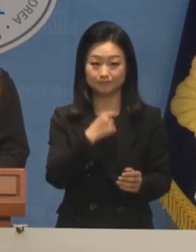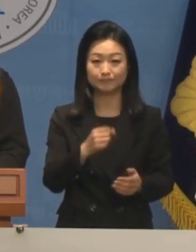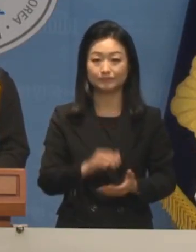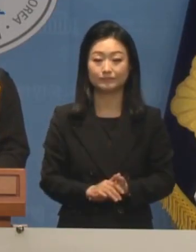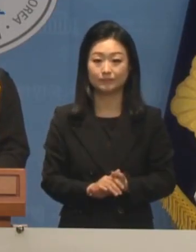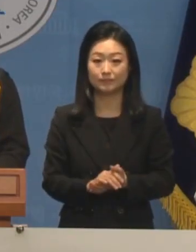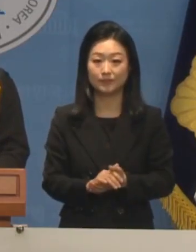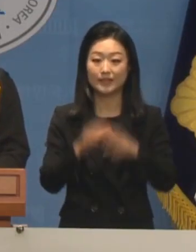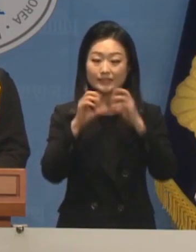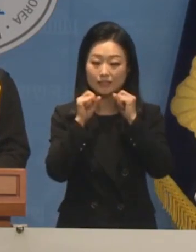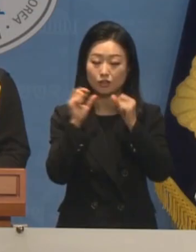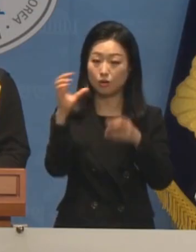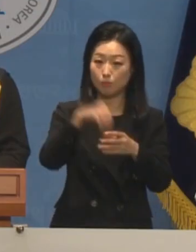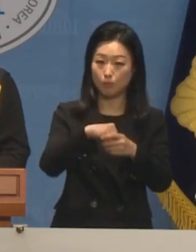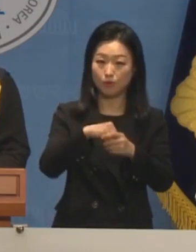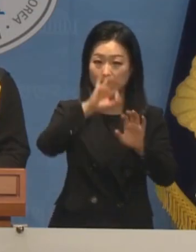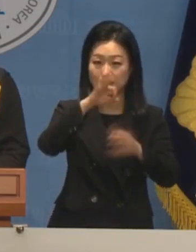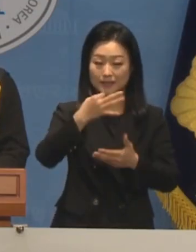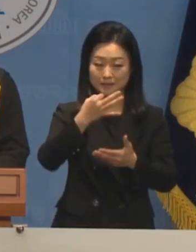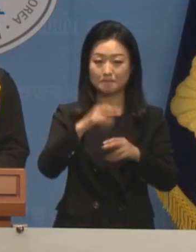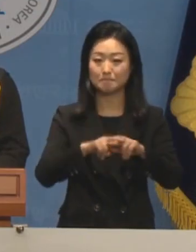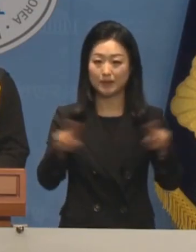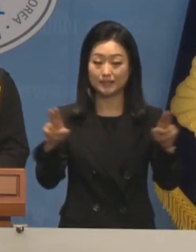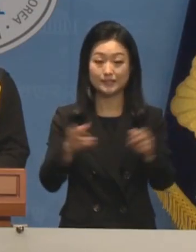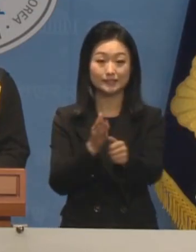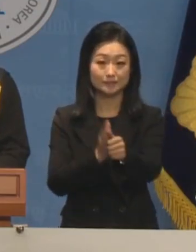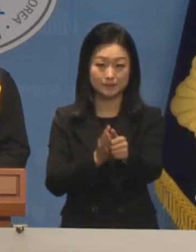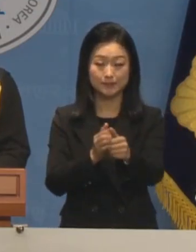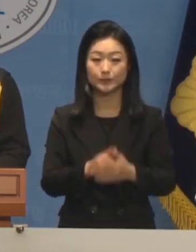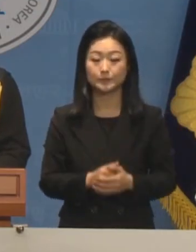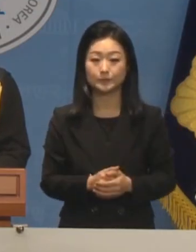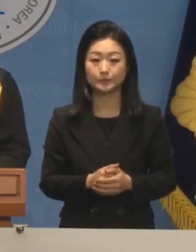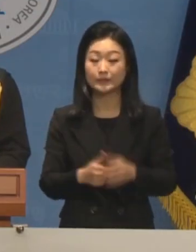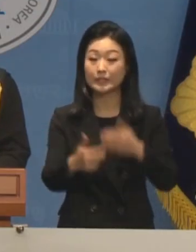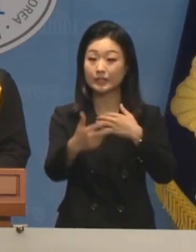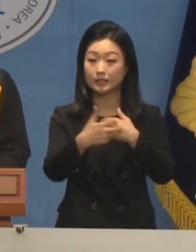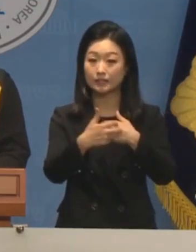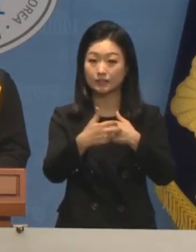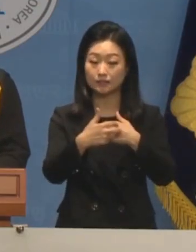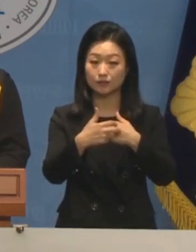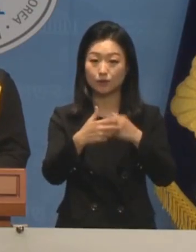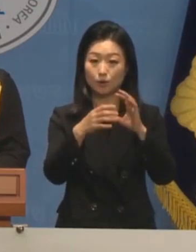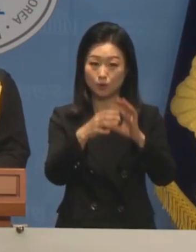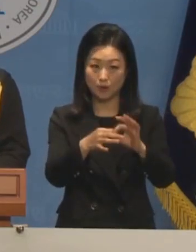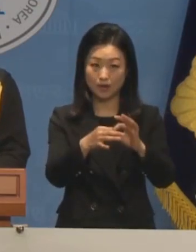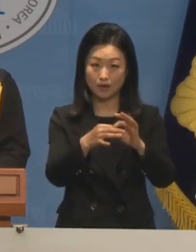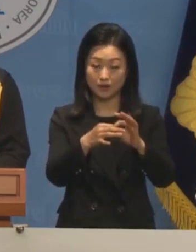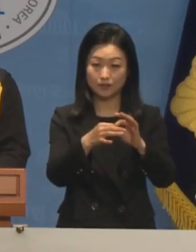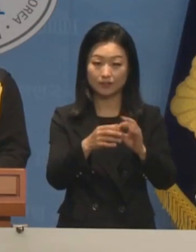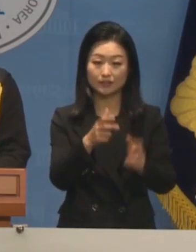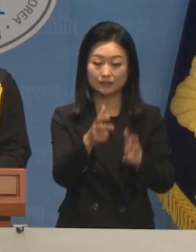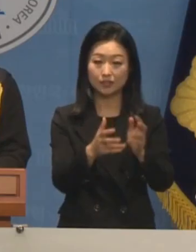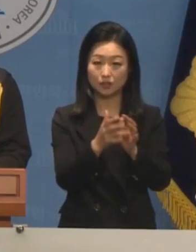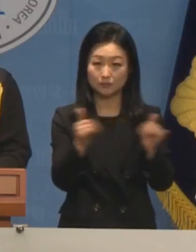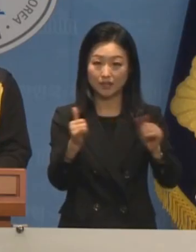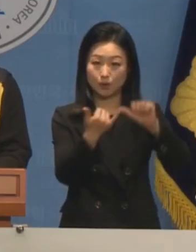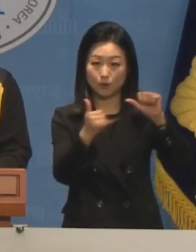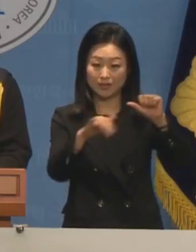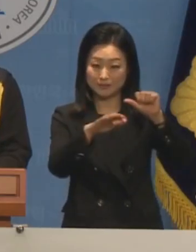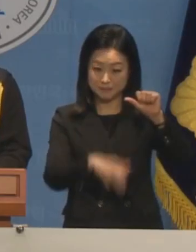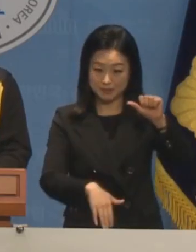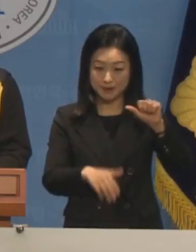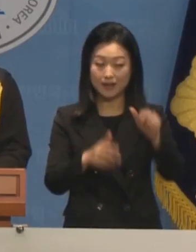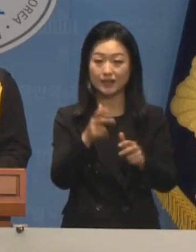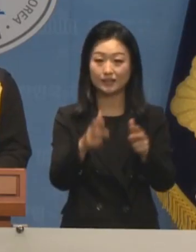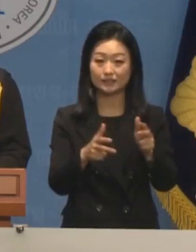지원법 개정 법안 조속기 처리하라 모든 의료기관 사업장에 대해 근로기준법이 적용되어야 합니다 5인미만